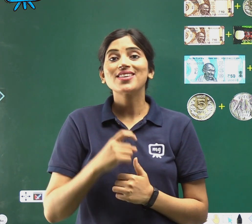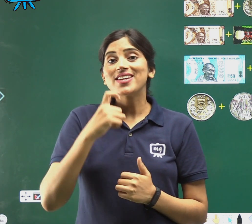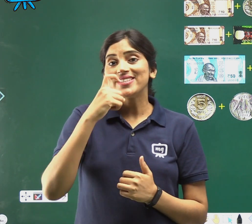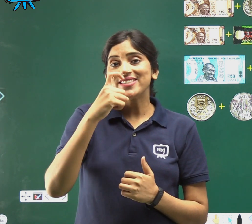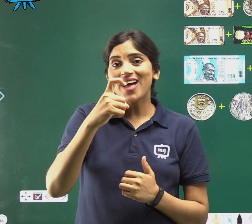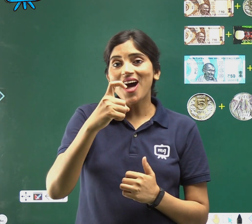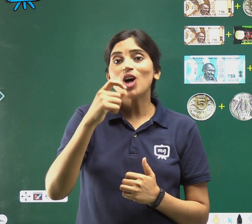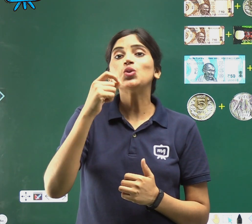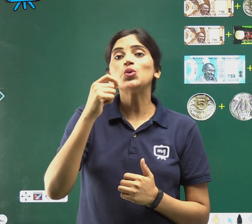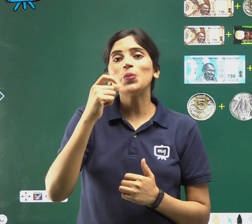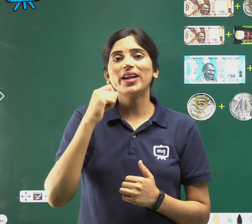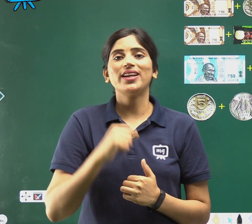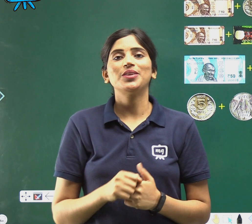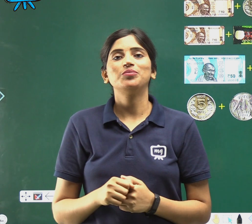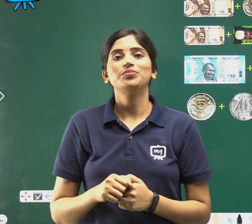7 रुपए।